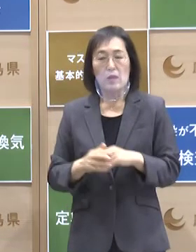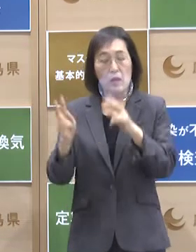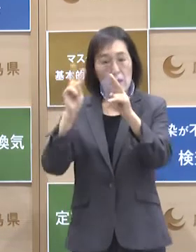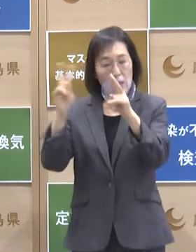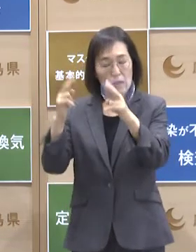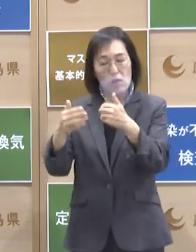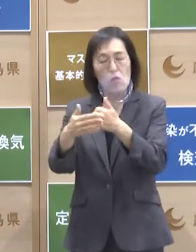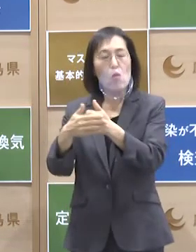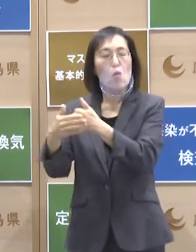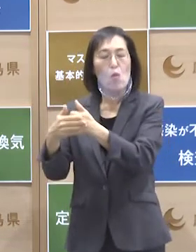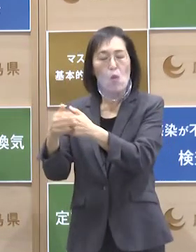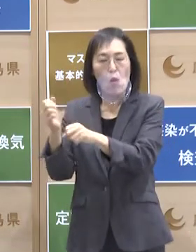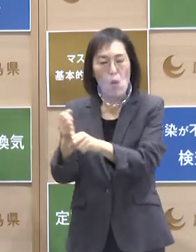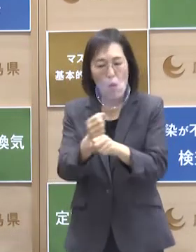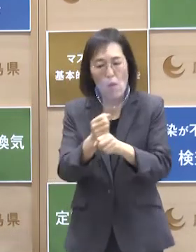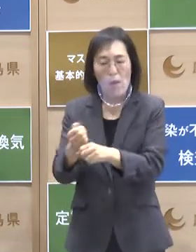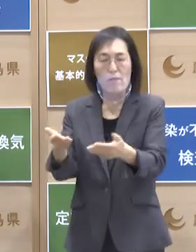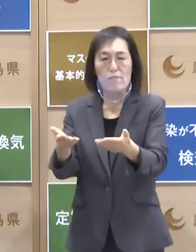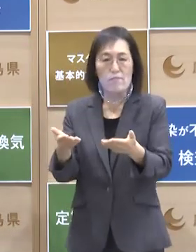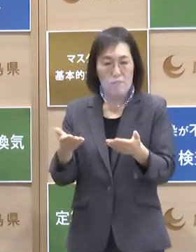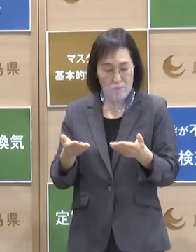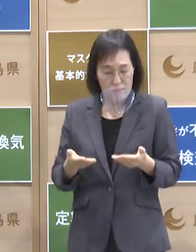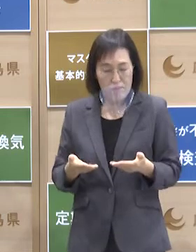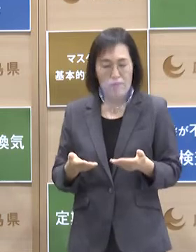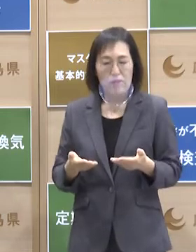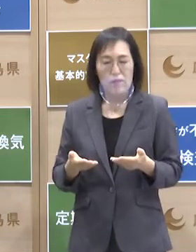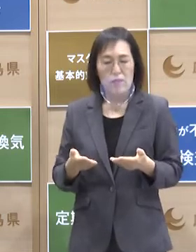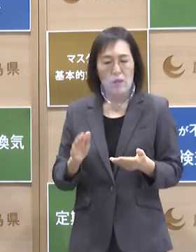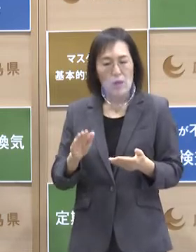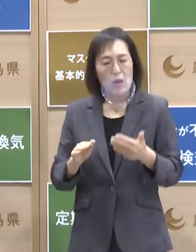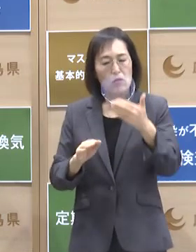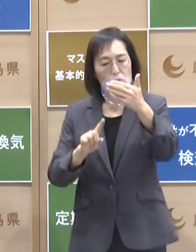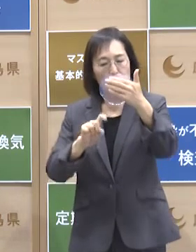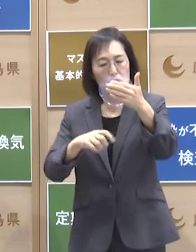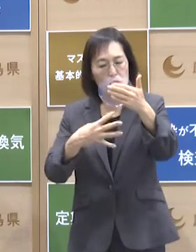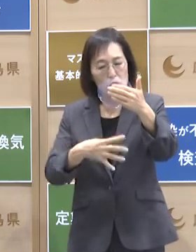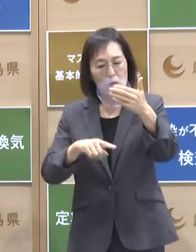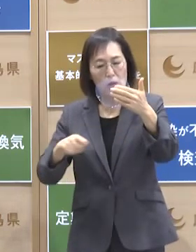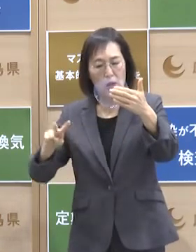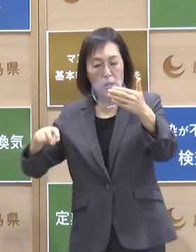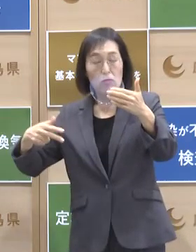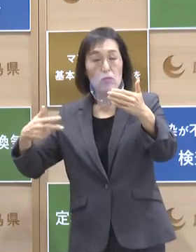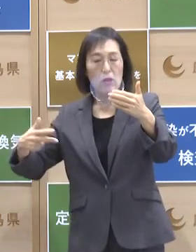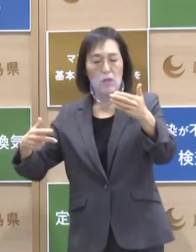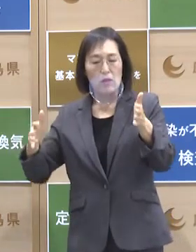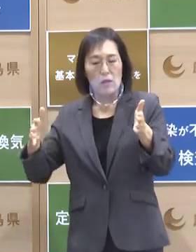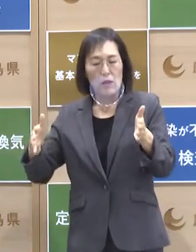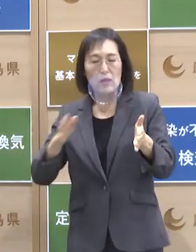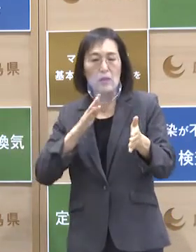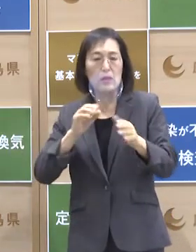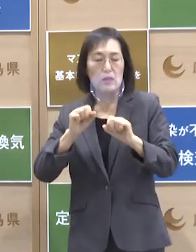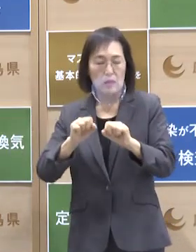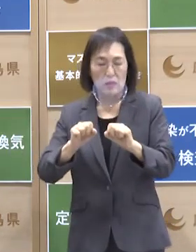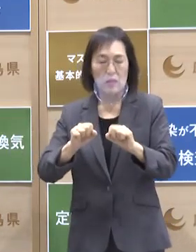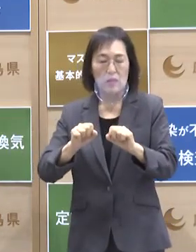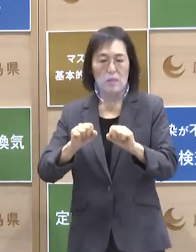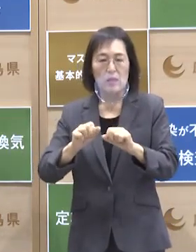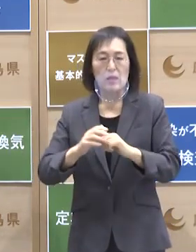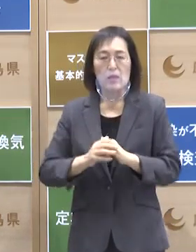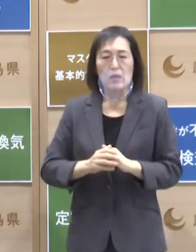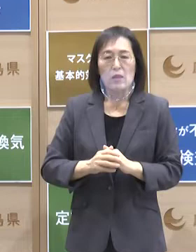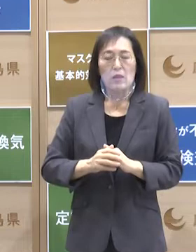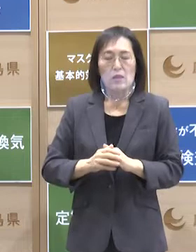とか応援をいただくというのをこれ9月14日から27日まで実施をしてですね、いろい